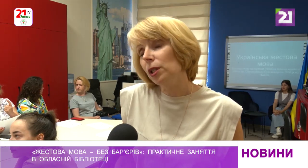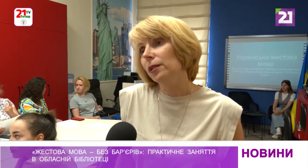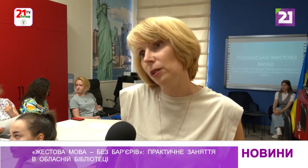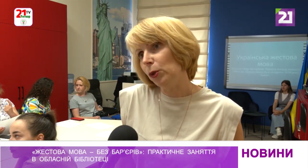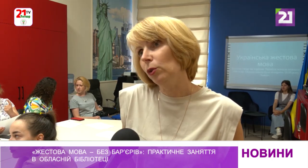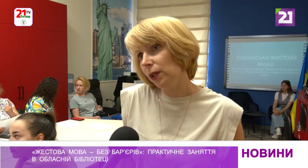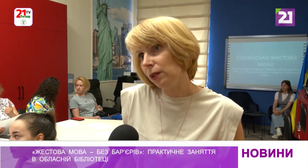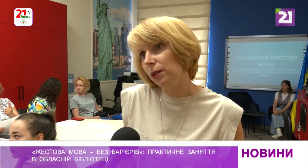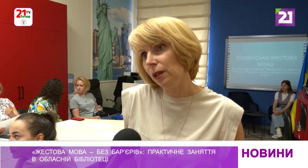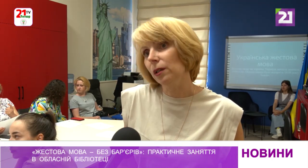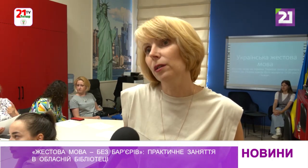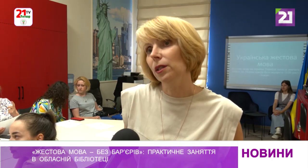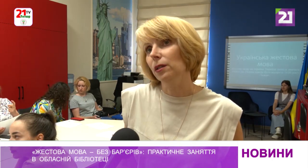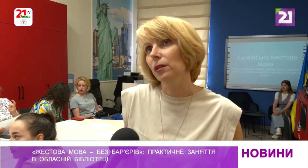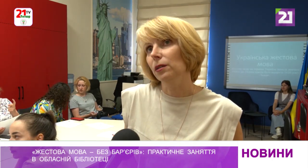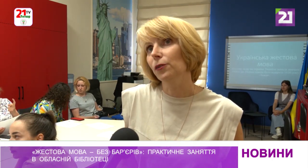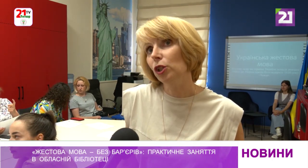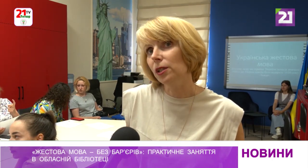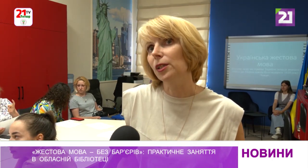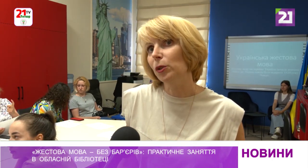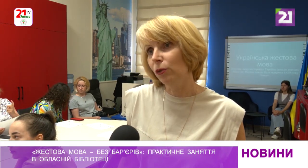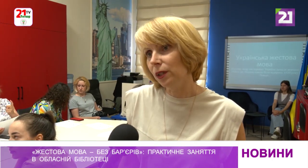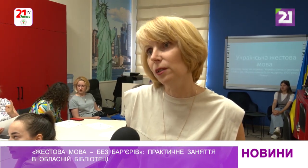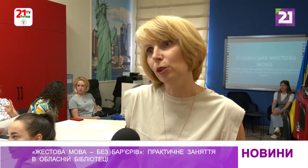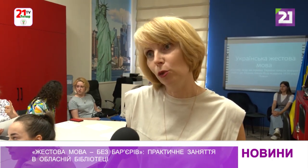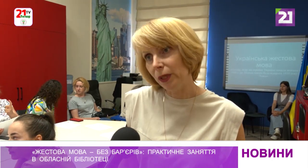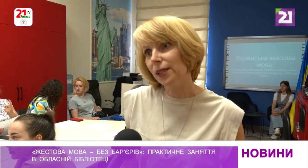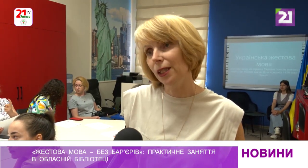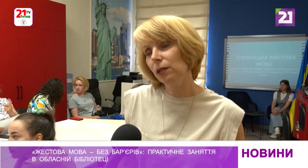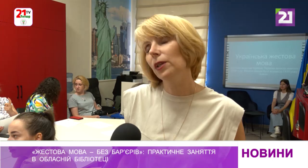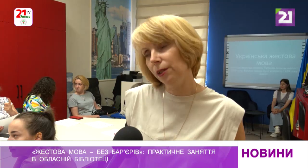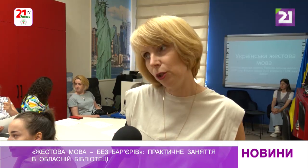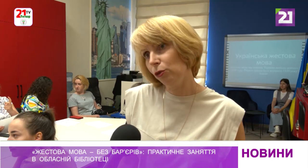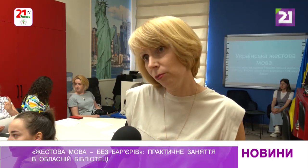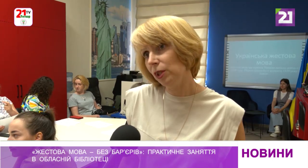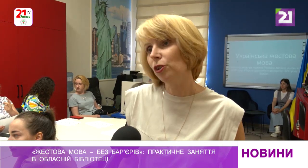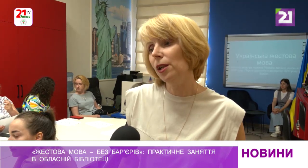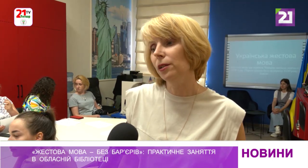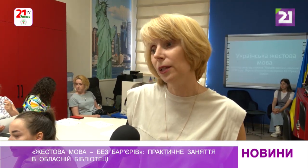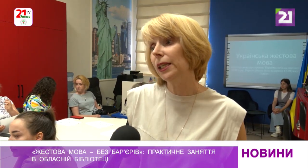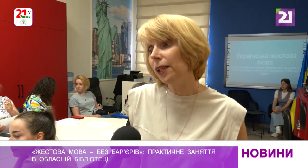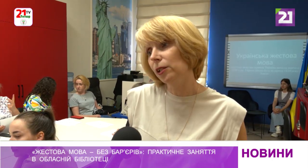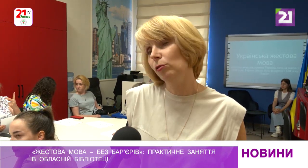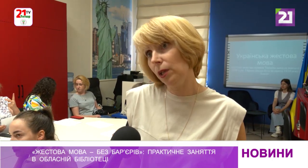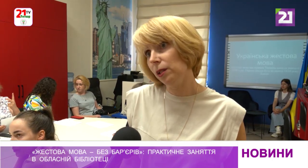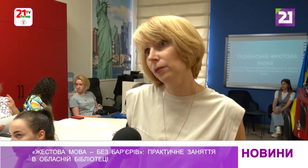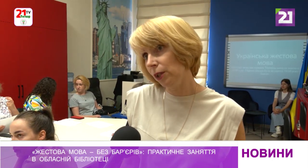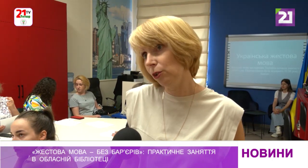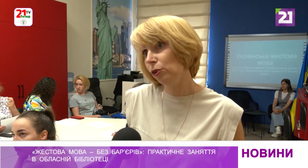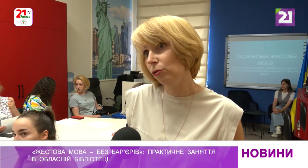навчитися спілкуватися і з людьми з інвалідністю. На жаль, та кількість людей з інвалідністю,